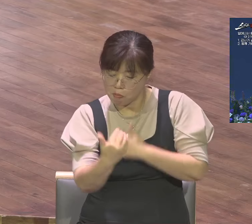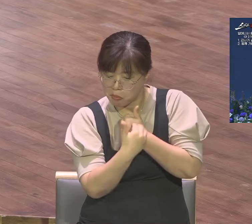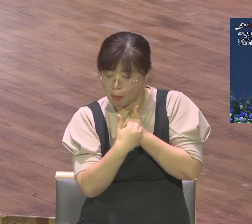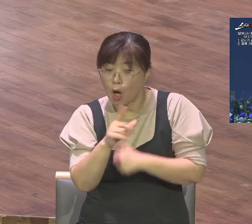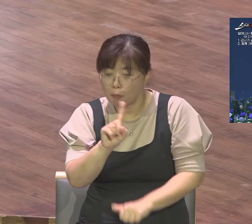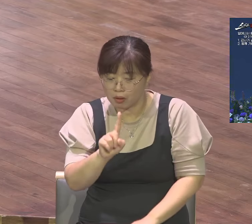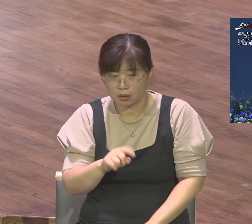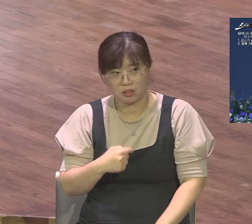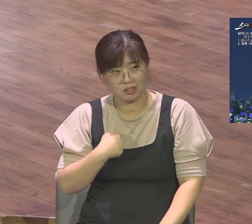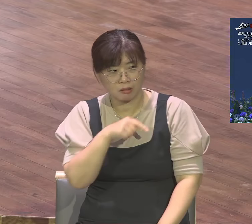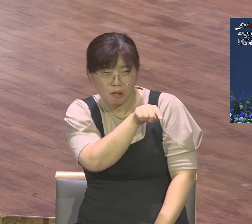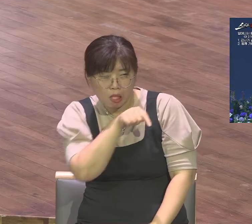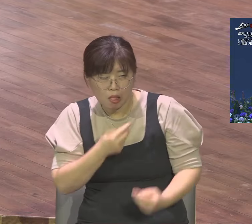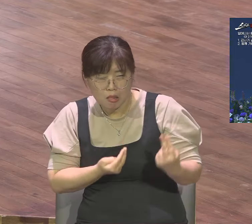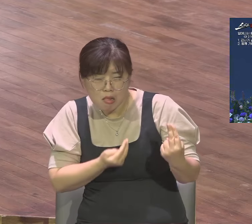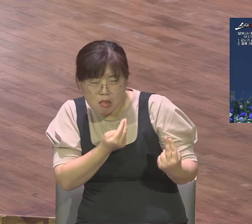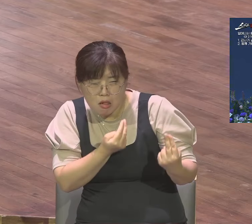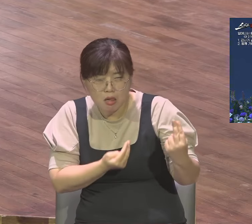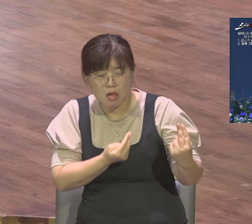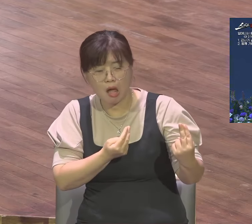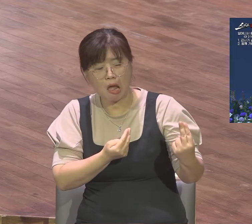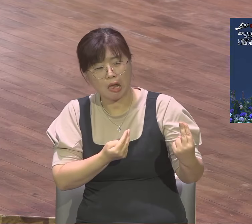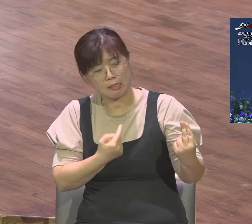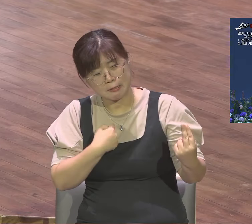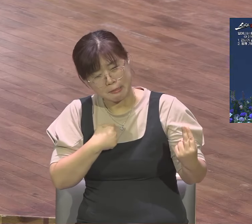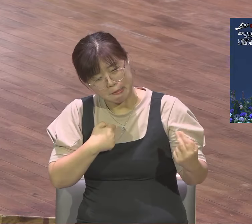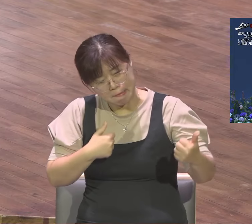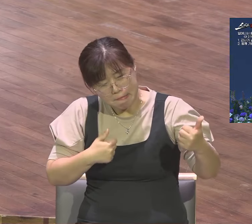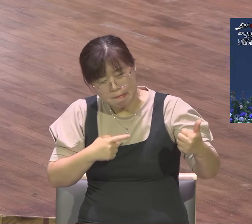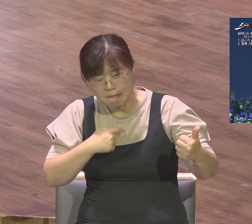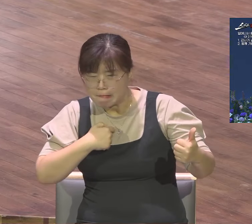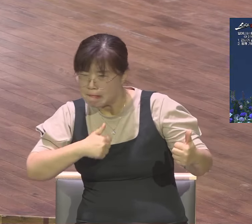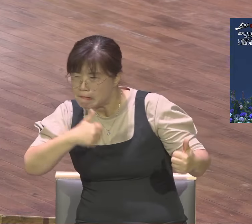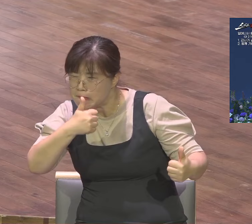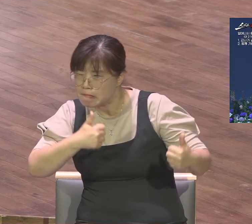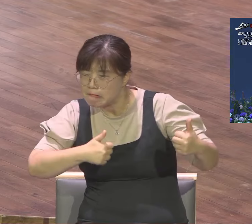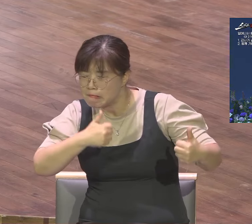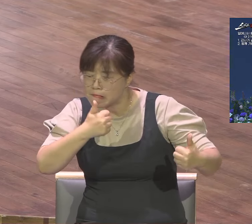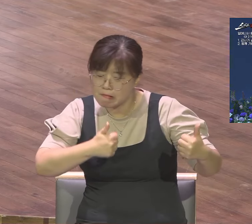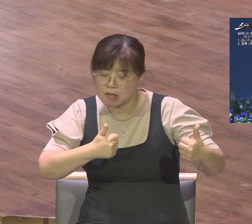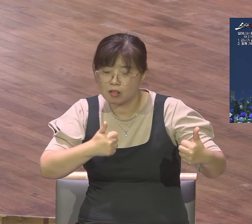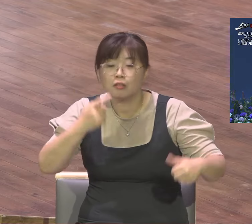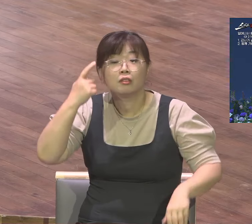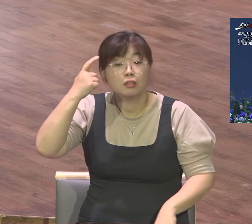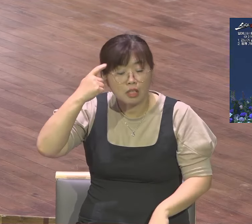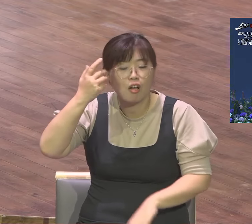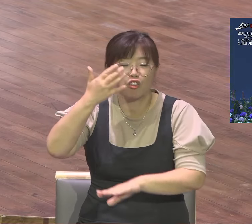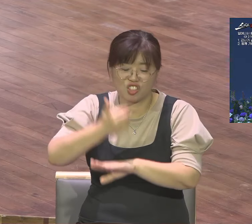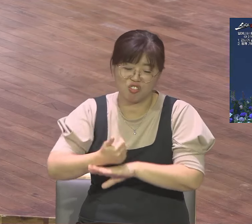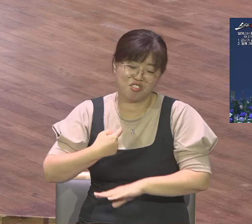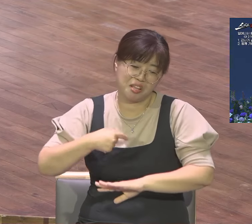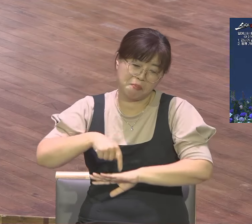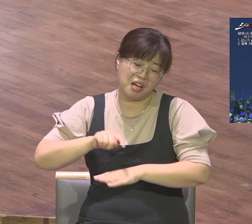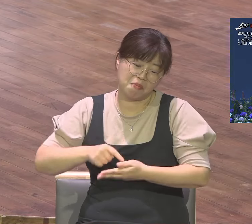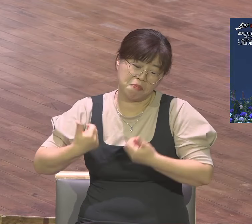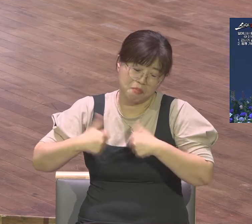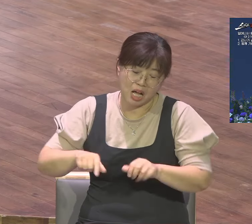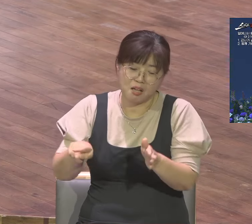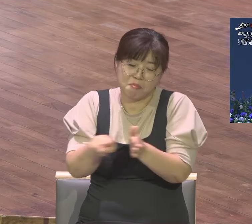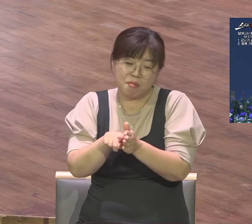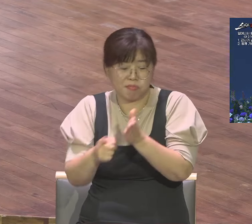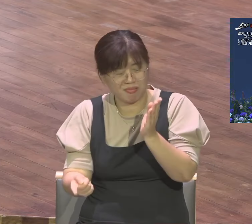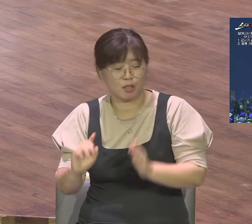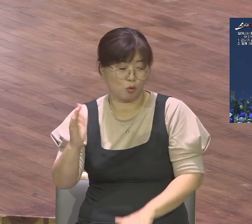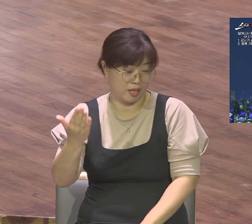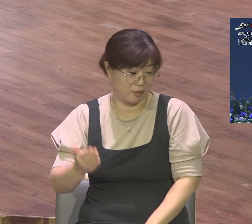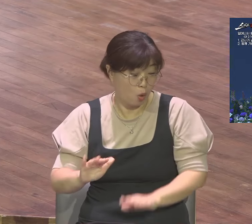비교의식, 아가서 1장 5절에 보면 예루살렘의 딸들아 내가 비록 검으나